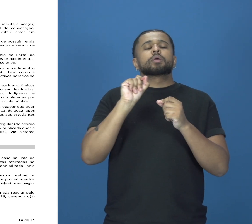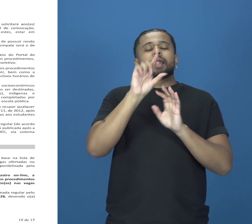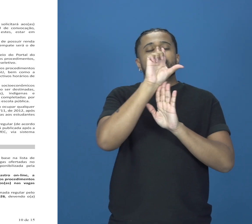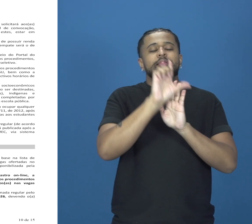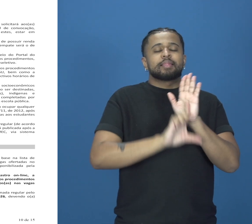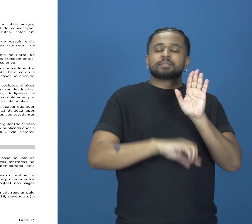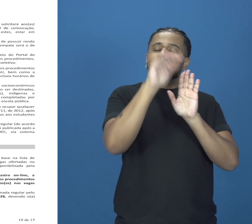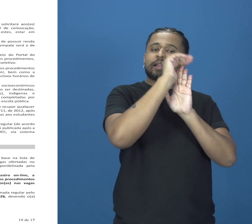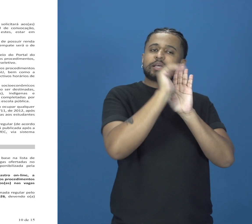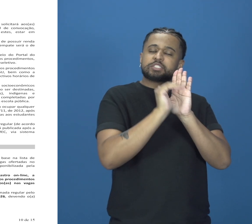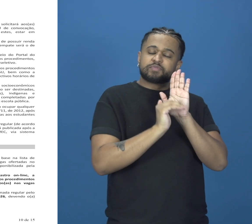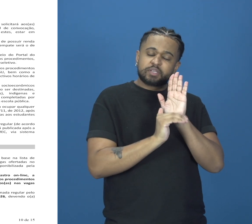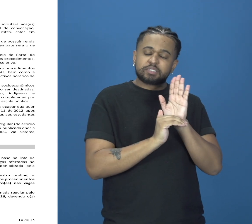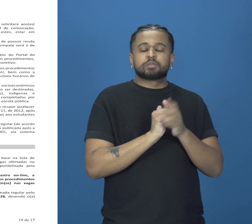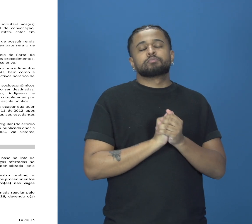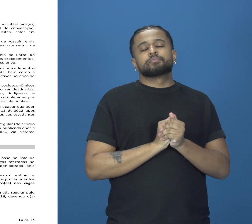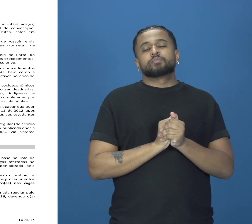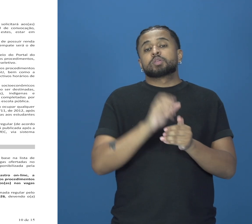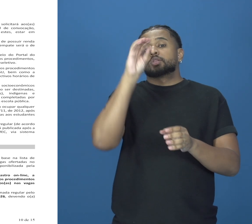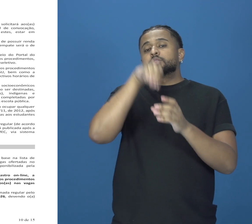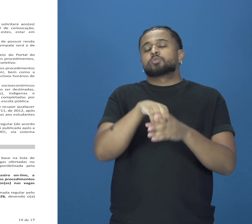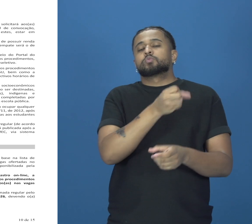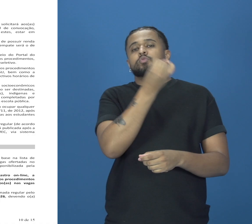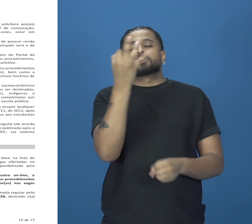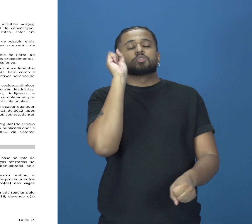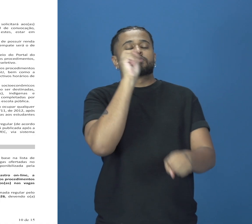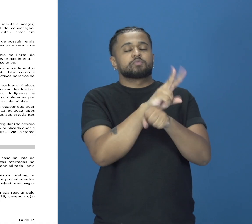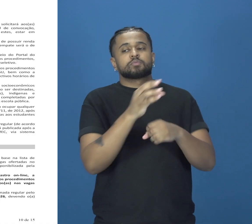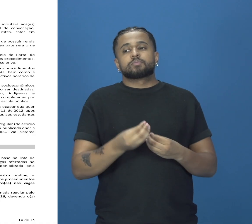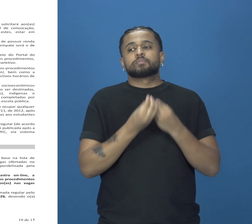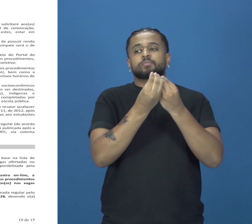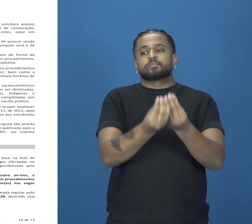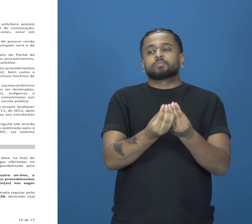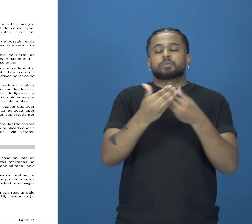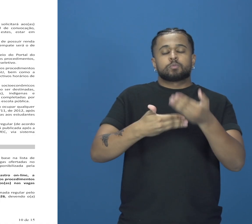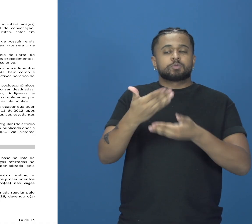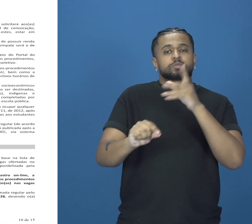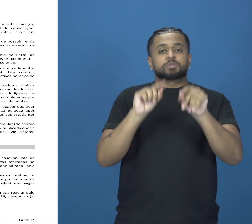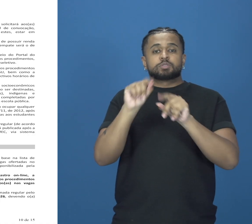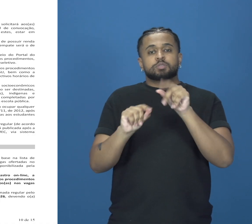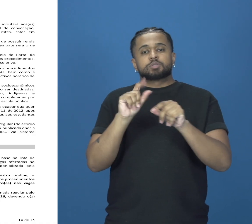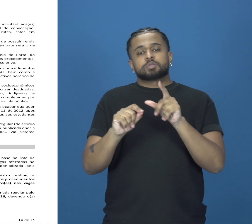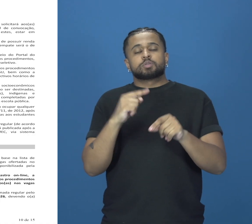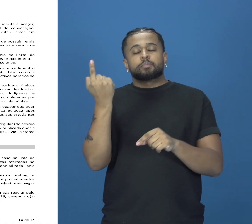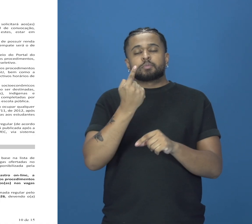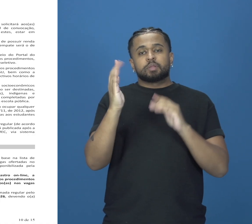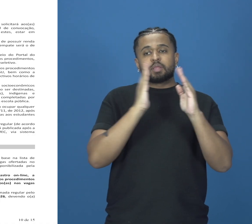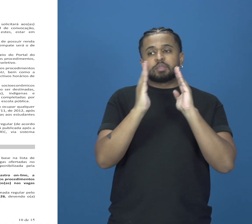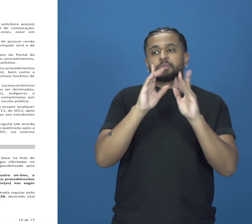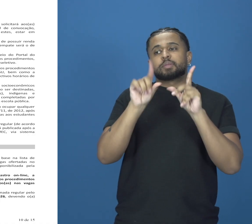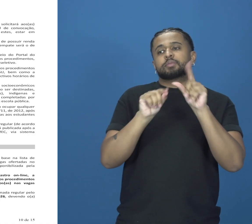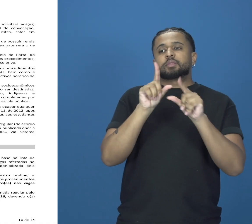de classificação dos candidatos dentro do número de vagas ofertadas no presente processo seletivo, primeira etapa